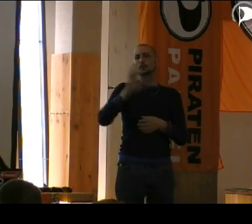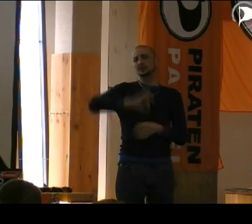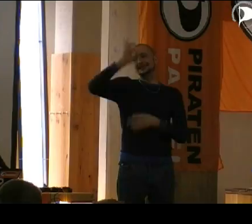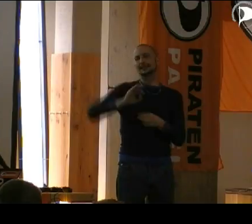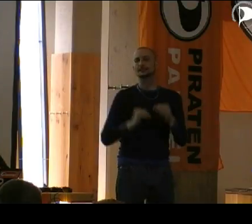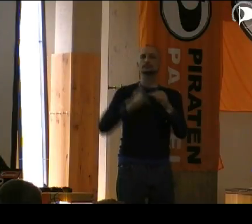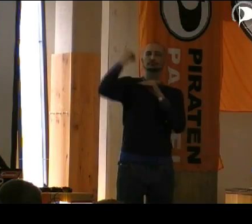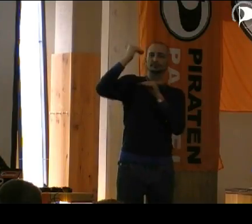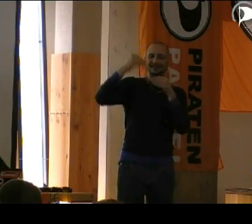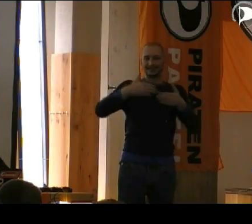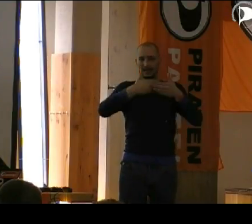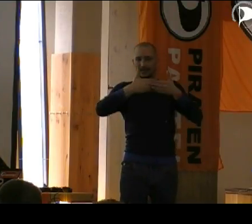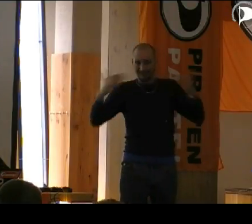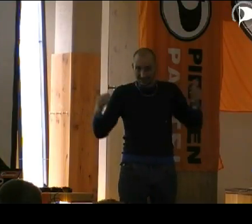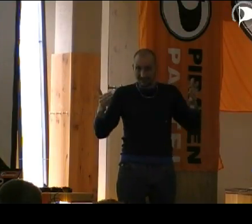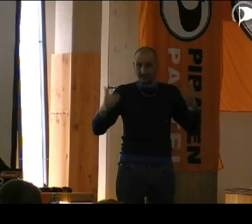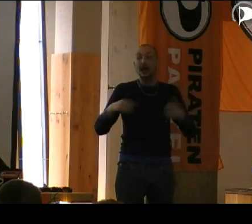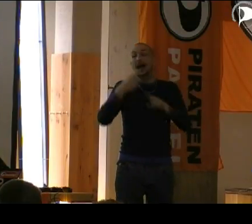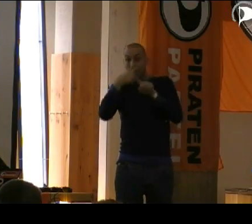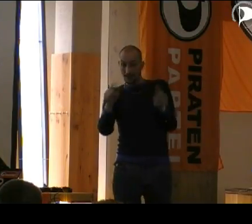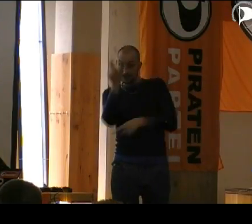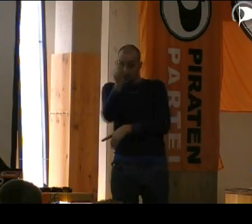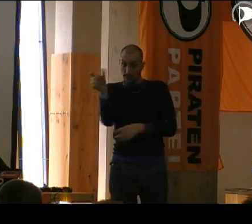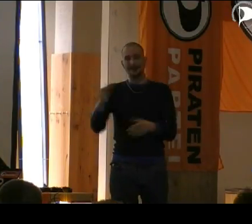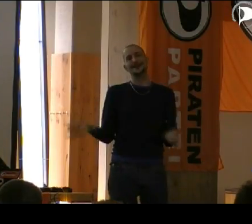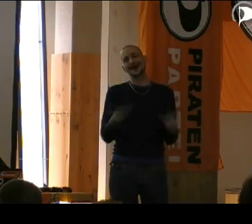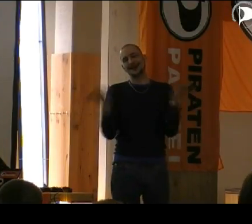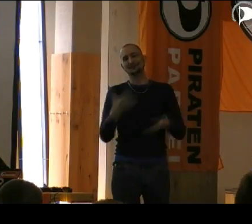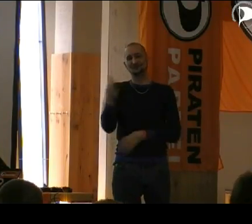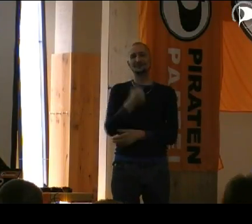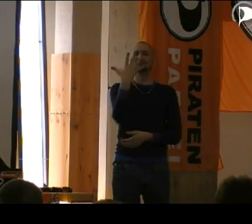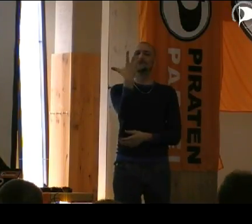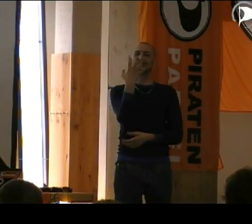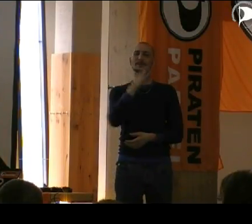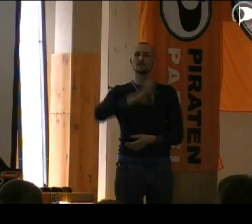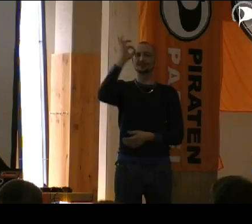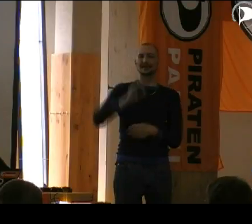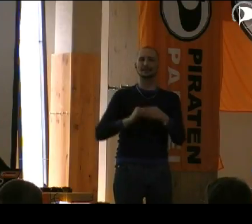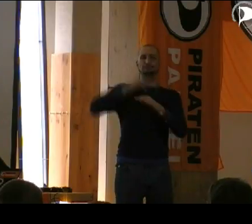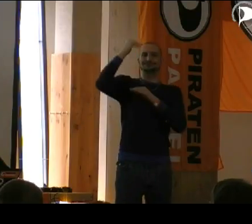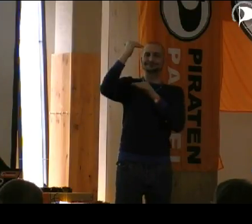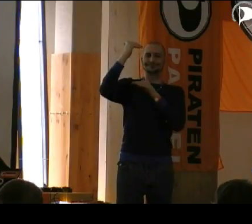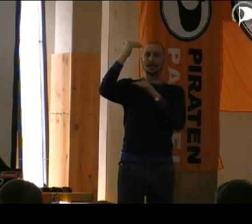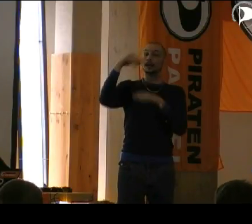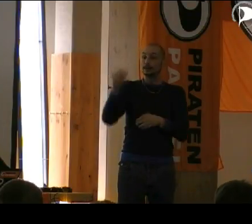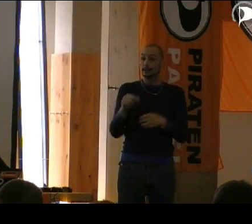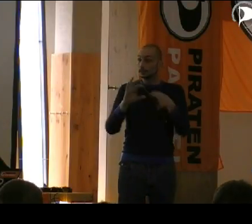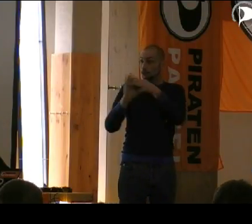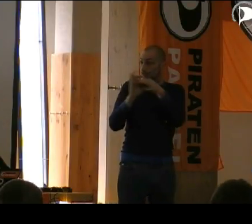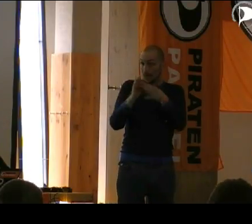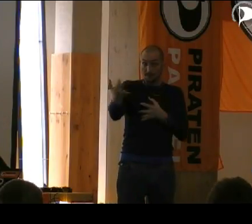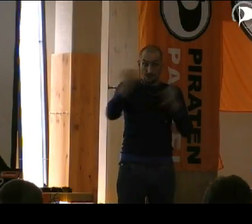steht entsprechend haben die anderen kandidaten ist leichter über die politik gibt zurecht welche